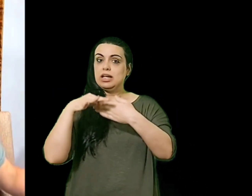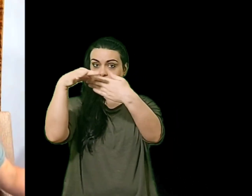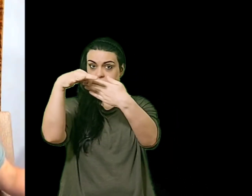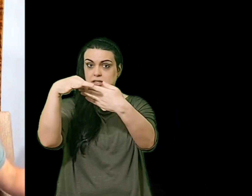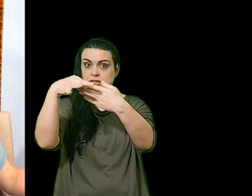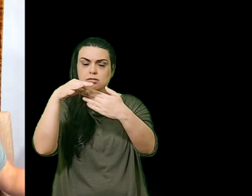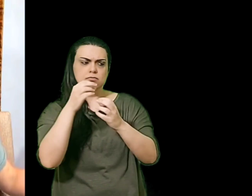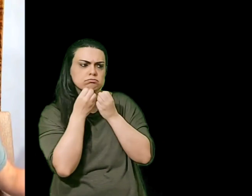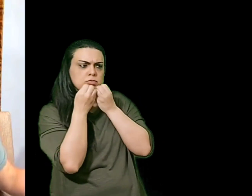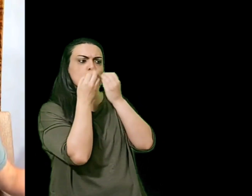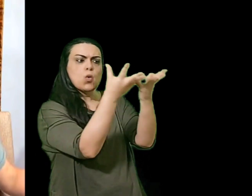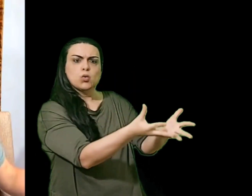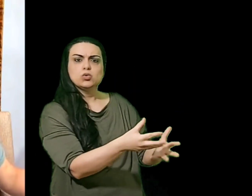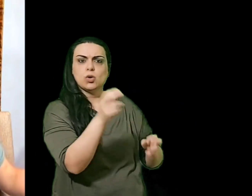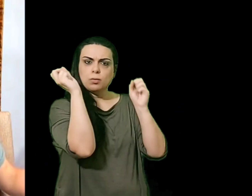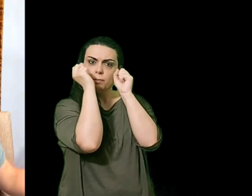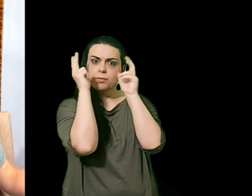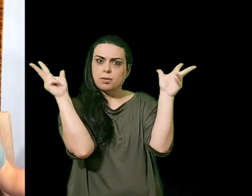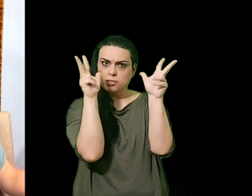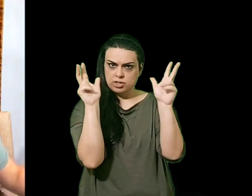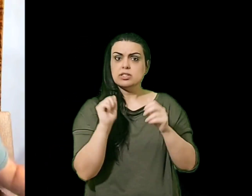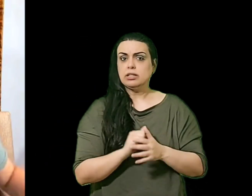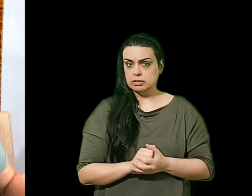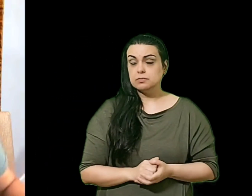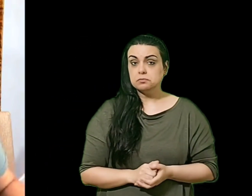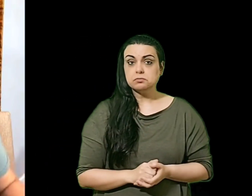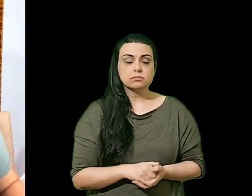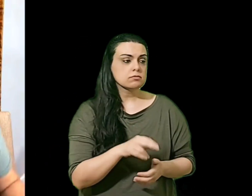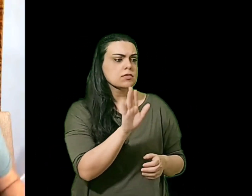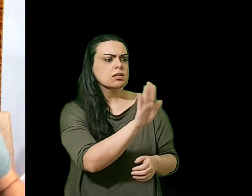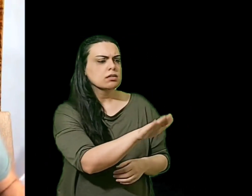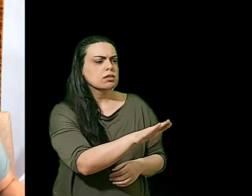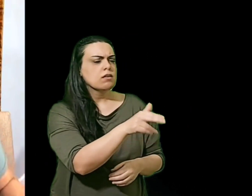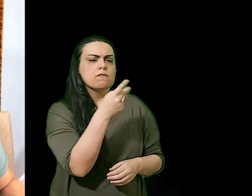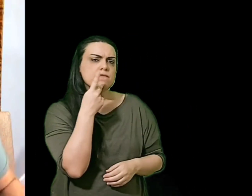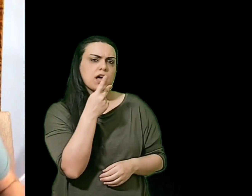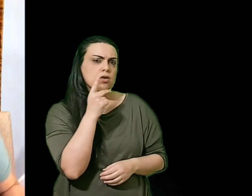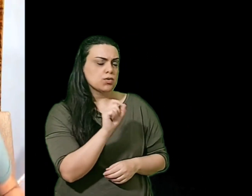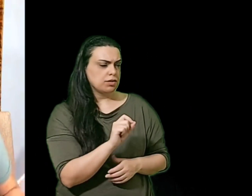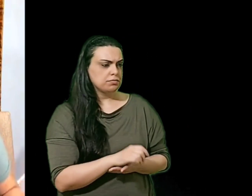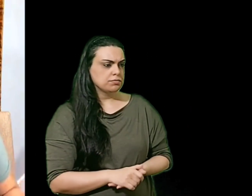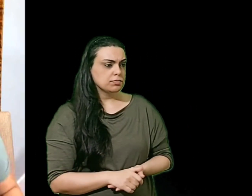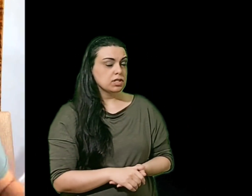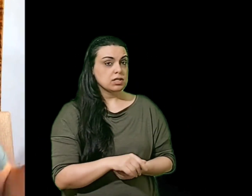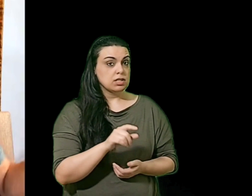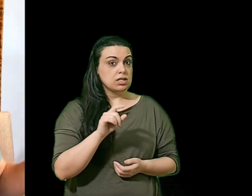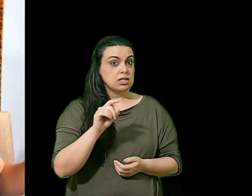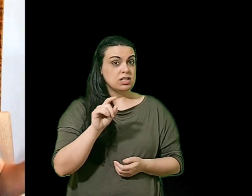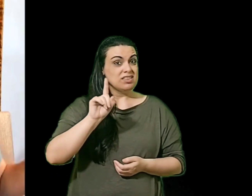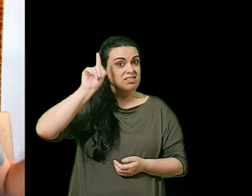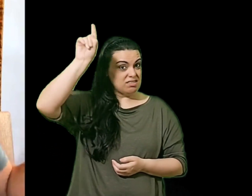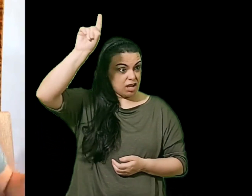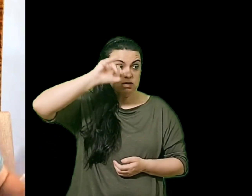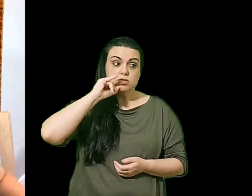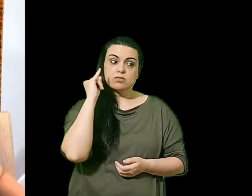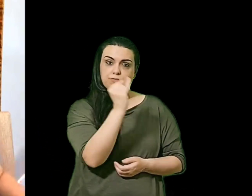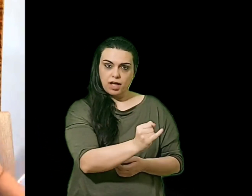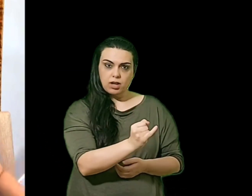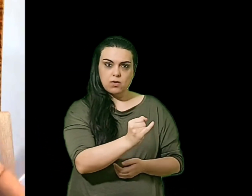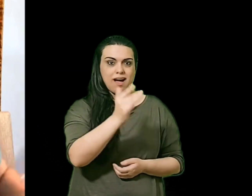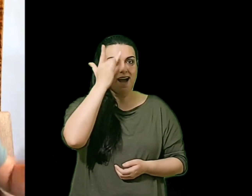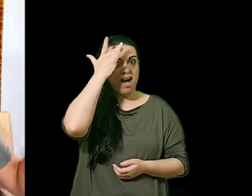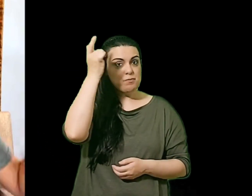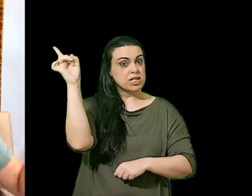congregação vieram e contaram a Moisés. E disseram, isto é o que o Senhor